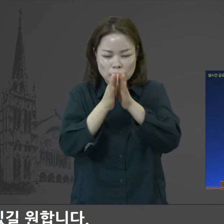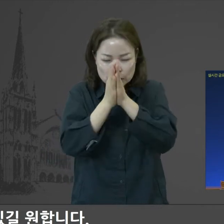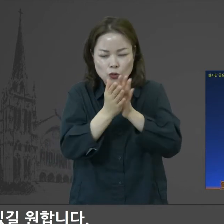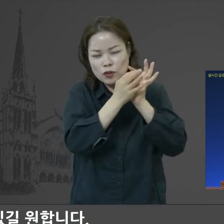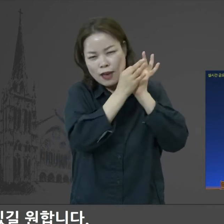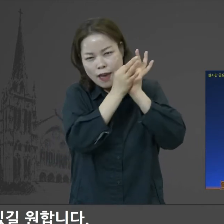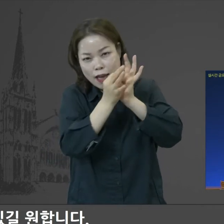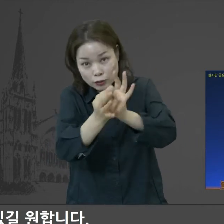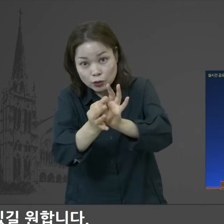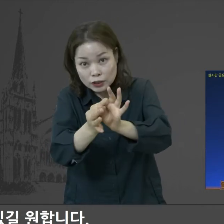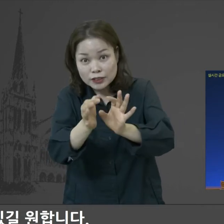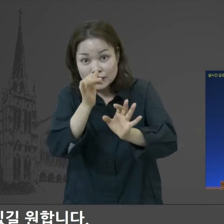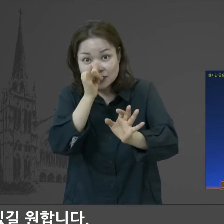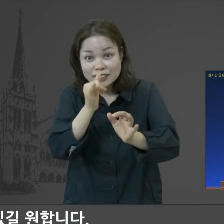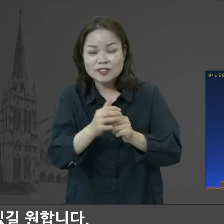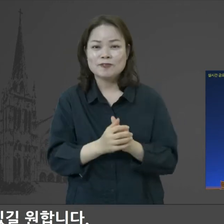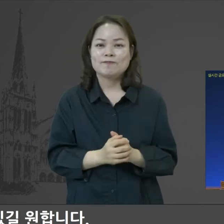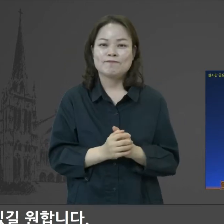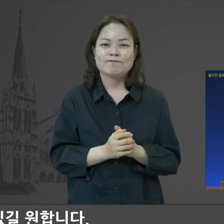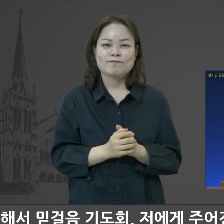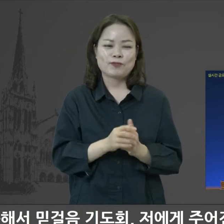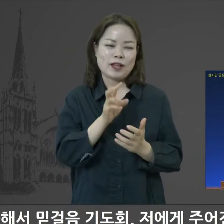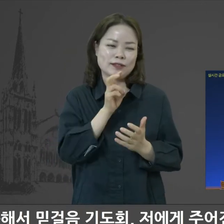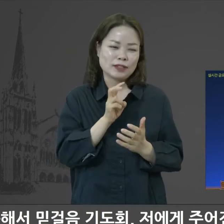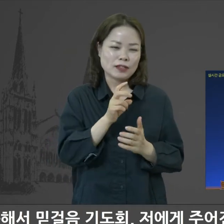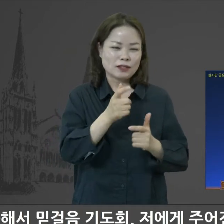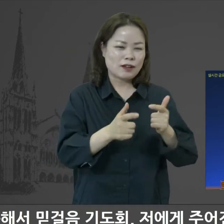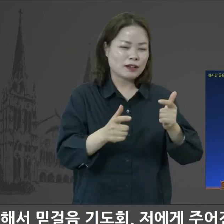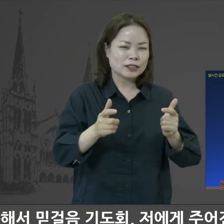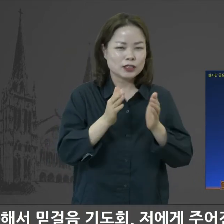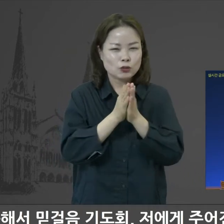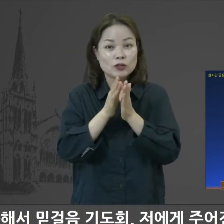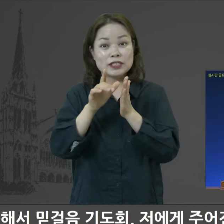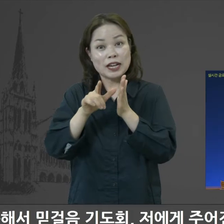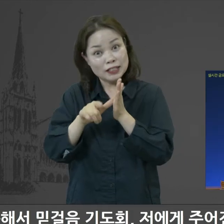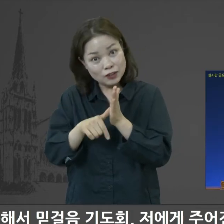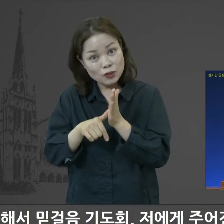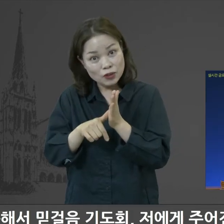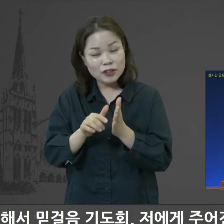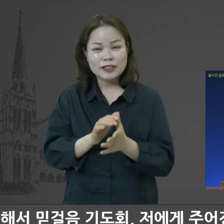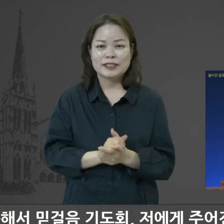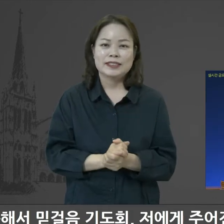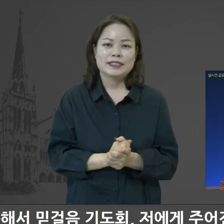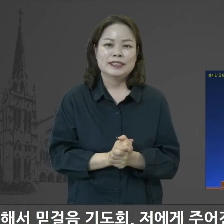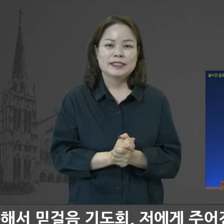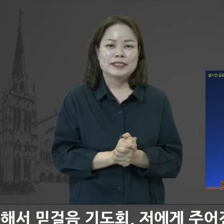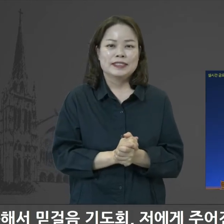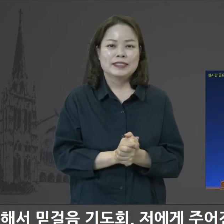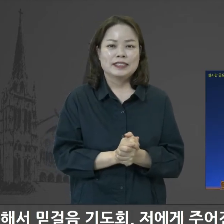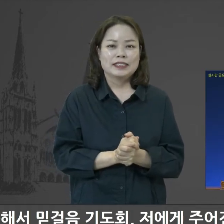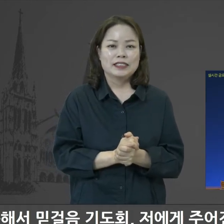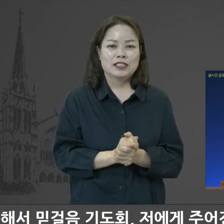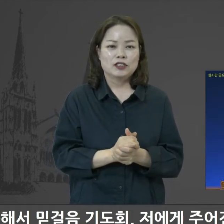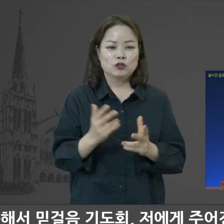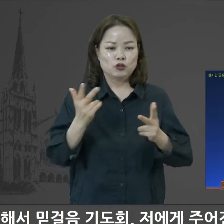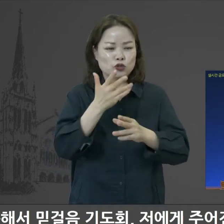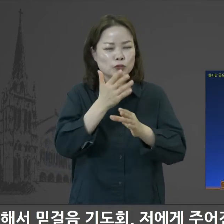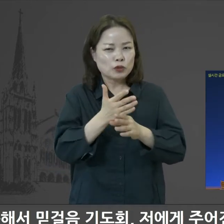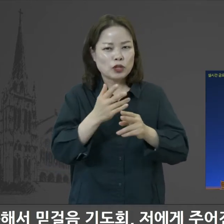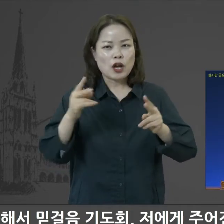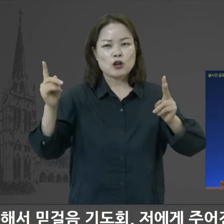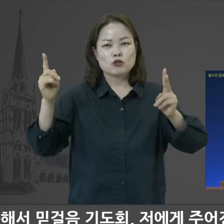밑거름 기도이다, 이렇게 보시면 좋겠습니다. 찬양도 다양해지고 기도 시간도 우리 이 주중보다는